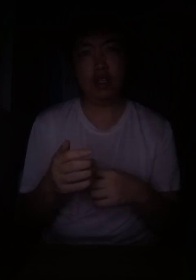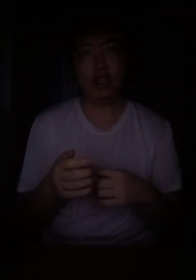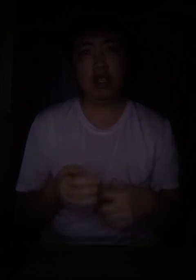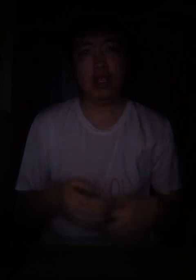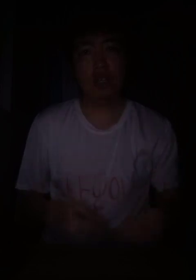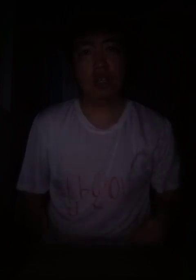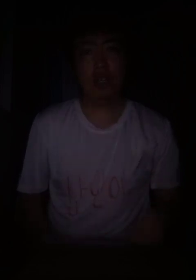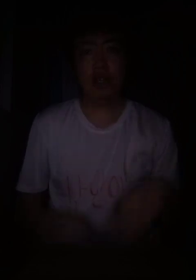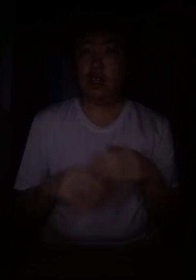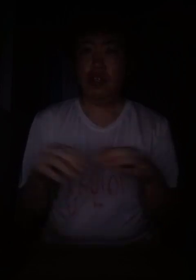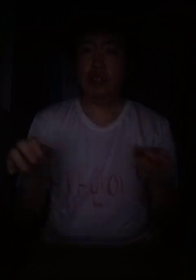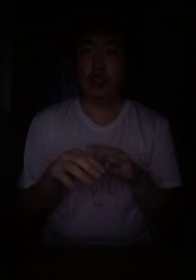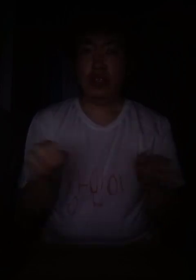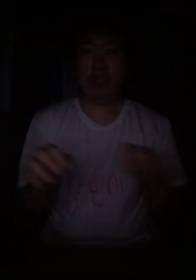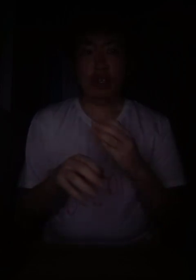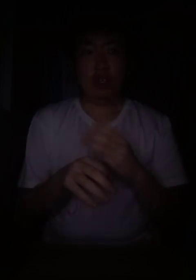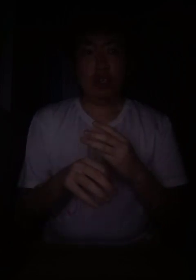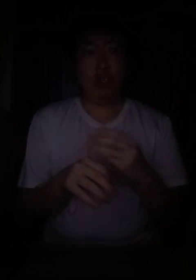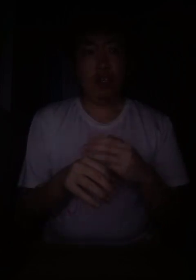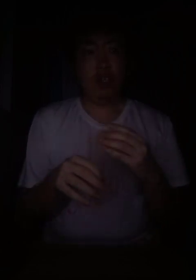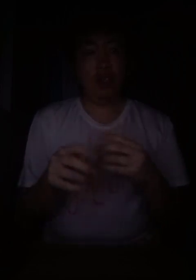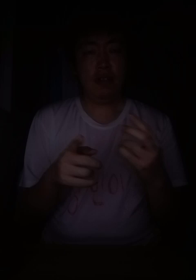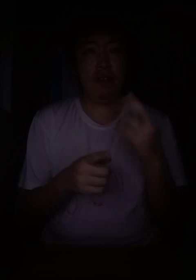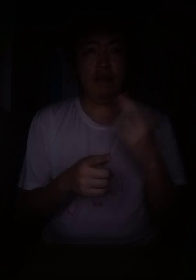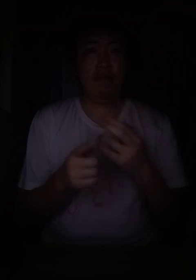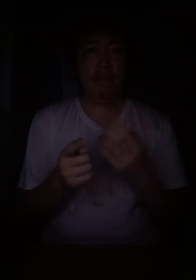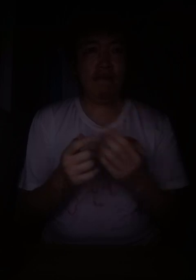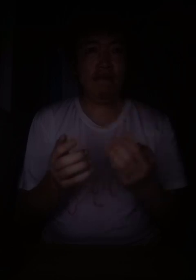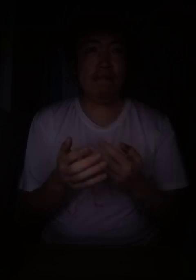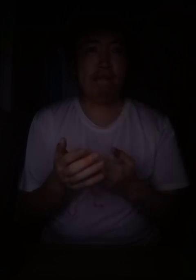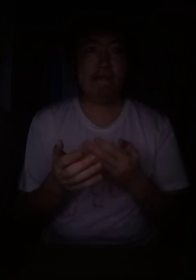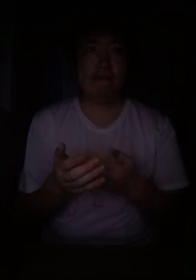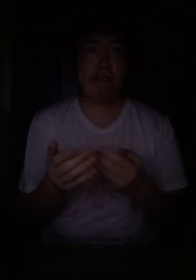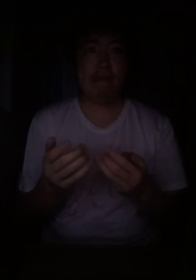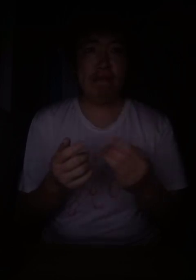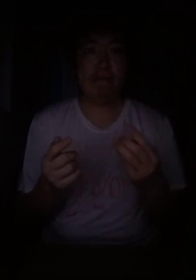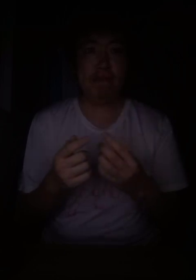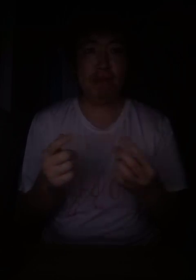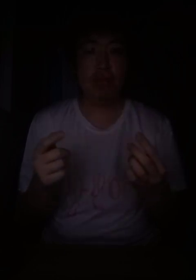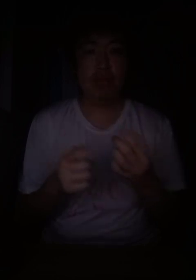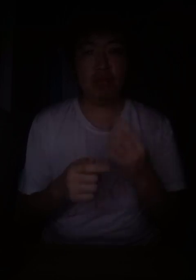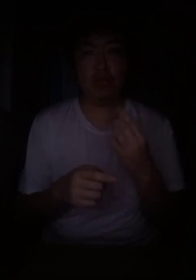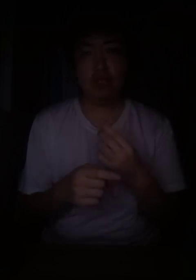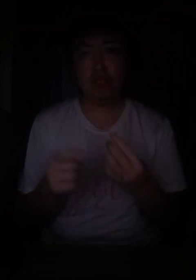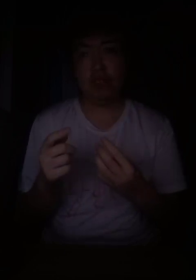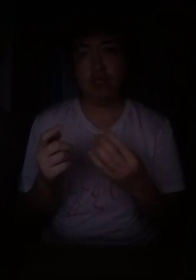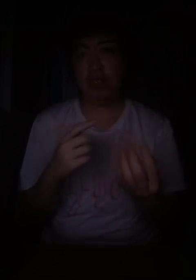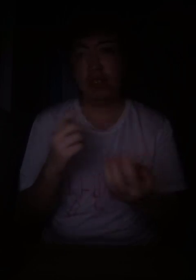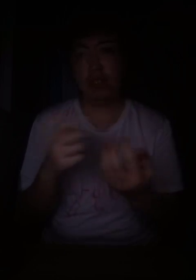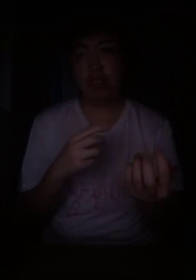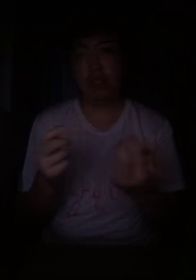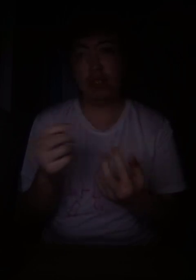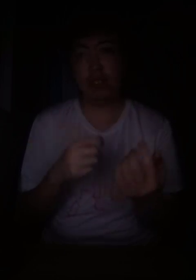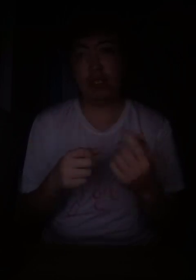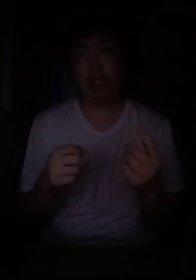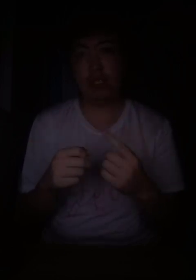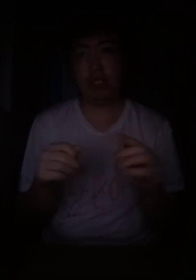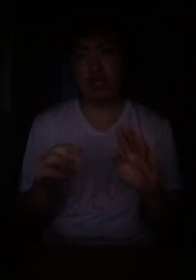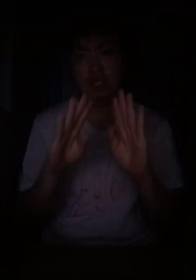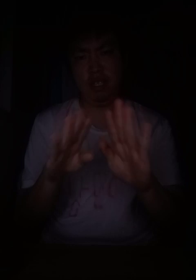얼어붙은 승객들 신고로 역무원이 출동했습니다. 방화를 시도한 50대 남성은 밀고 당기다 역무원을 밀치고